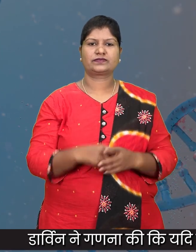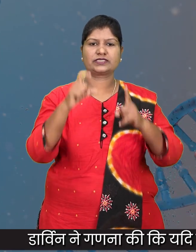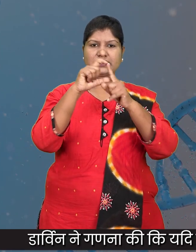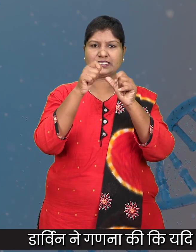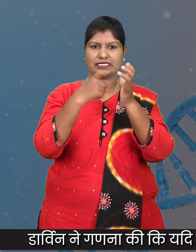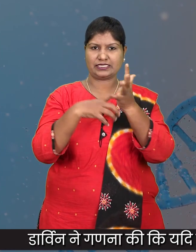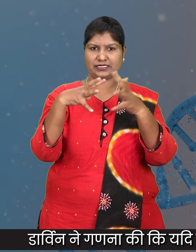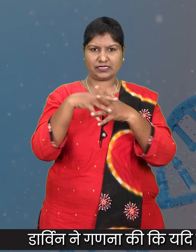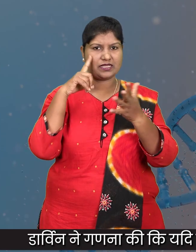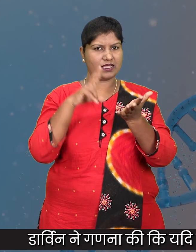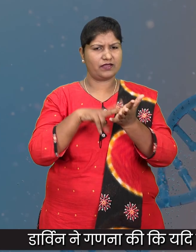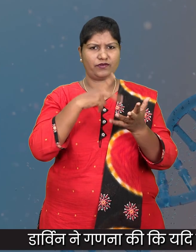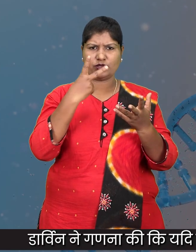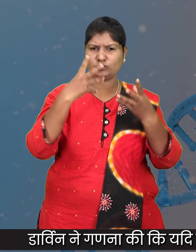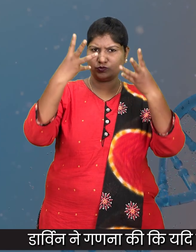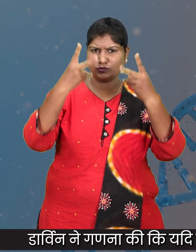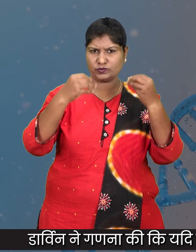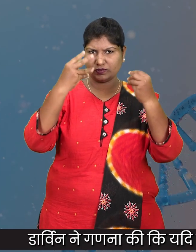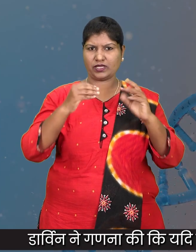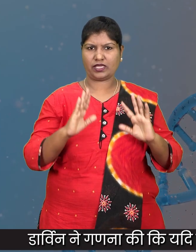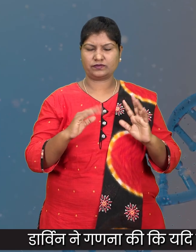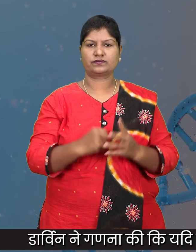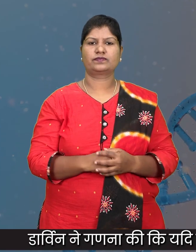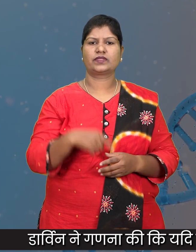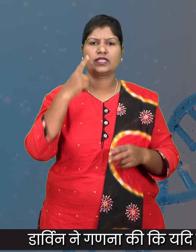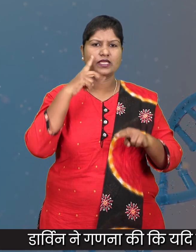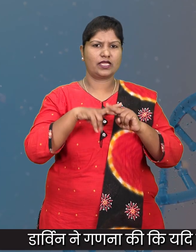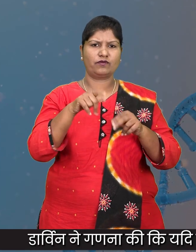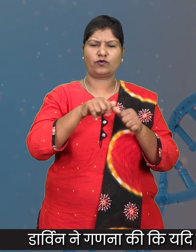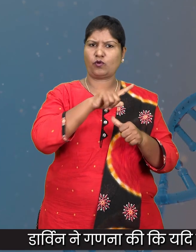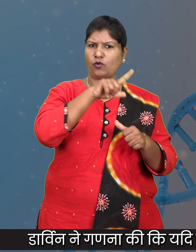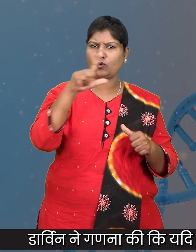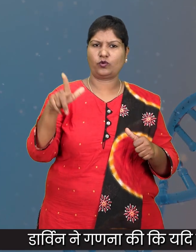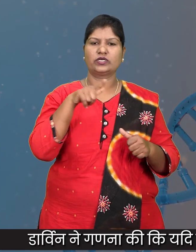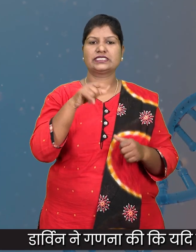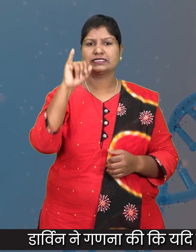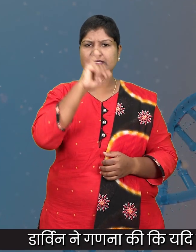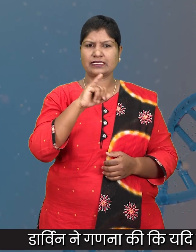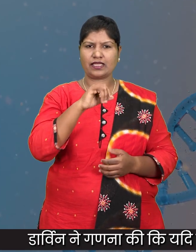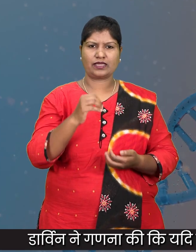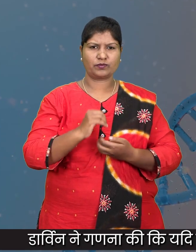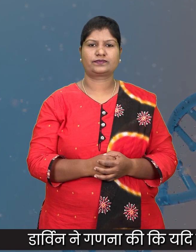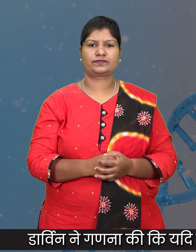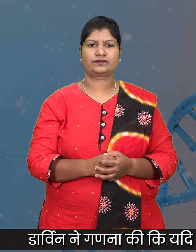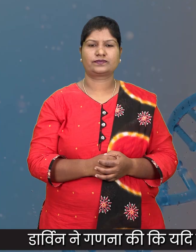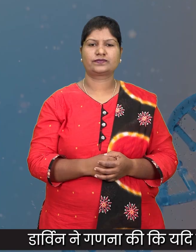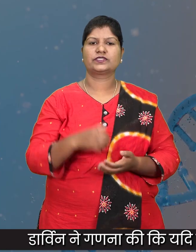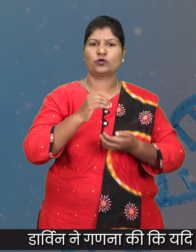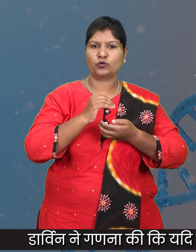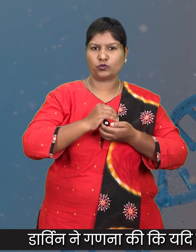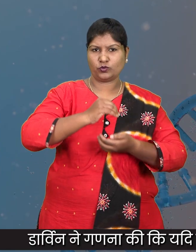डार्विन ने गणना की कि यदि सभी 6 बच्चे जीवित रहते हैं, बढ़ते